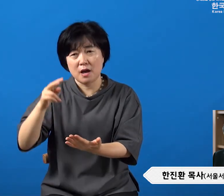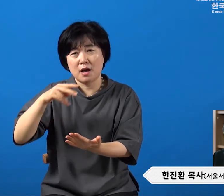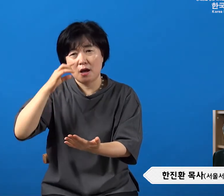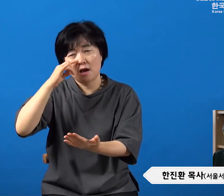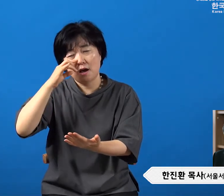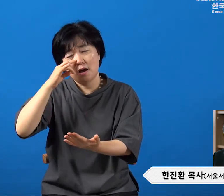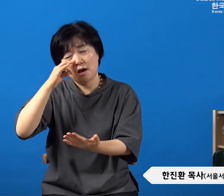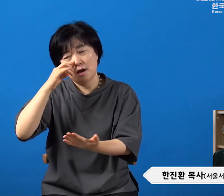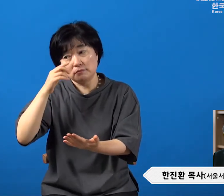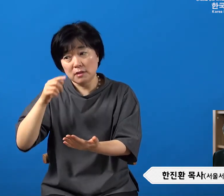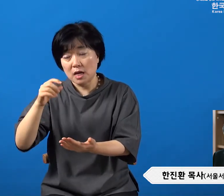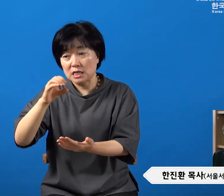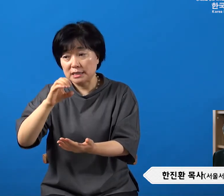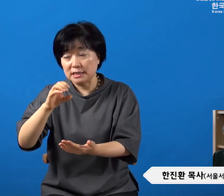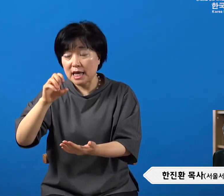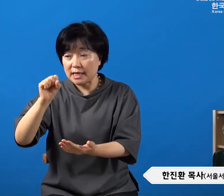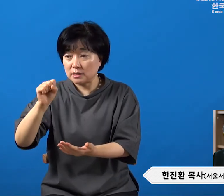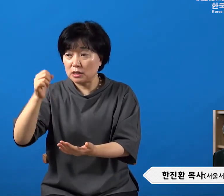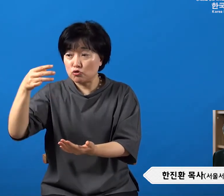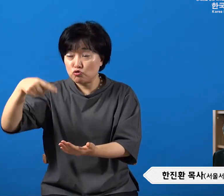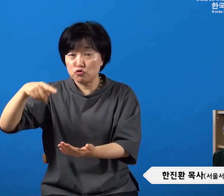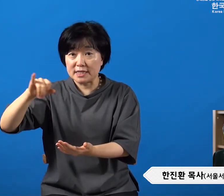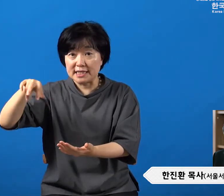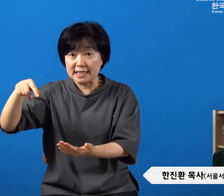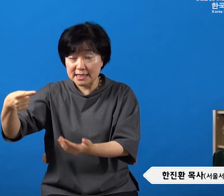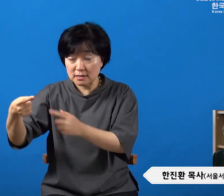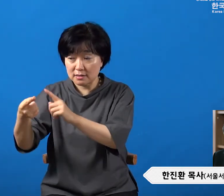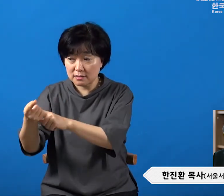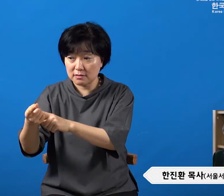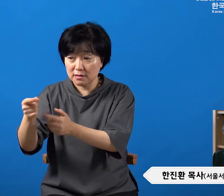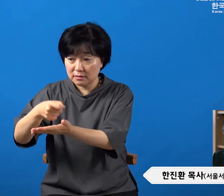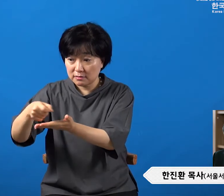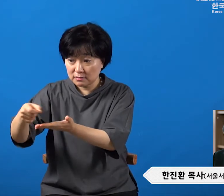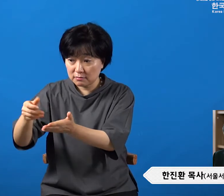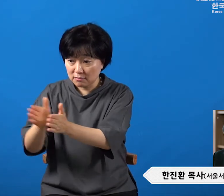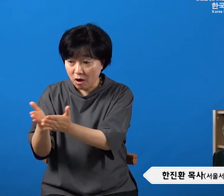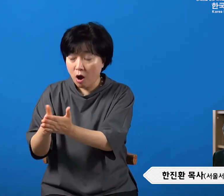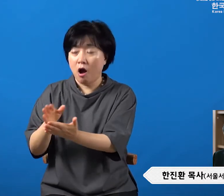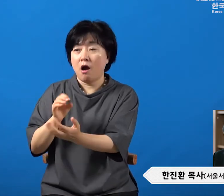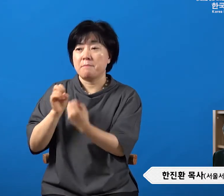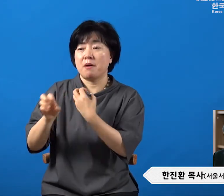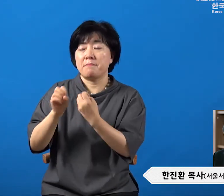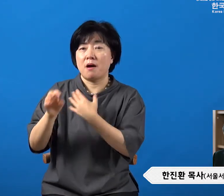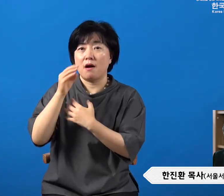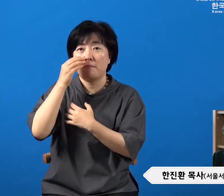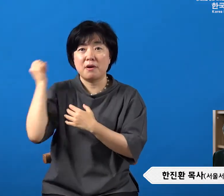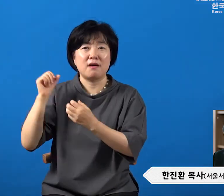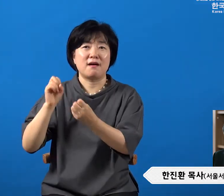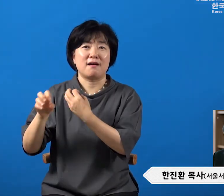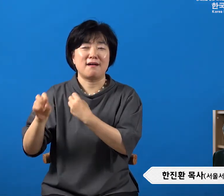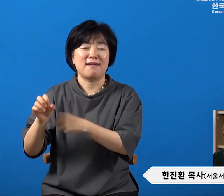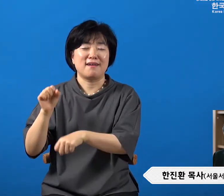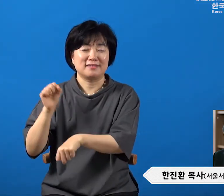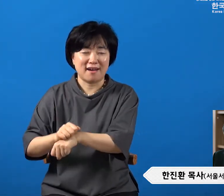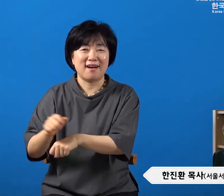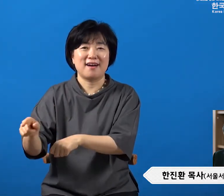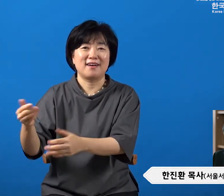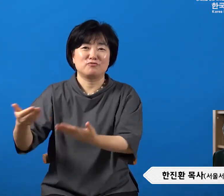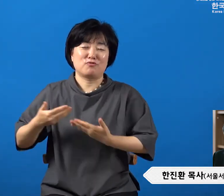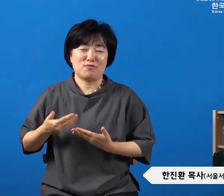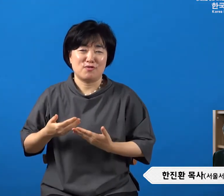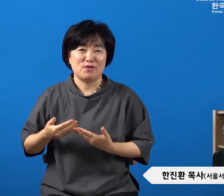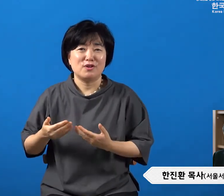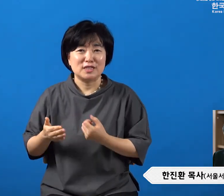떠오르는데 그럴 때에 C.S. 루이스처럼 명쾌하게 답을 해주는 사람이 없었기 때문에, 그래서